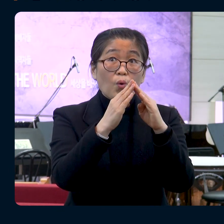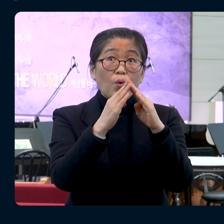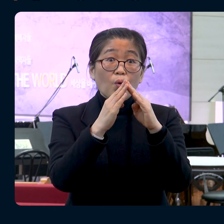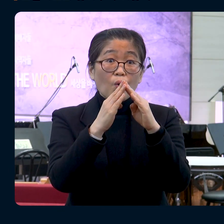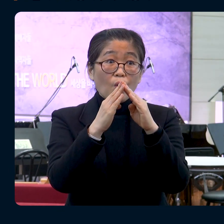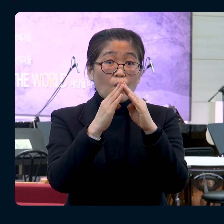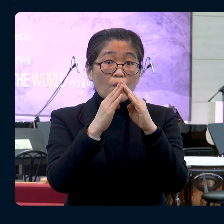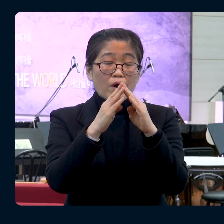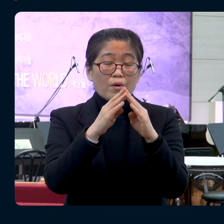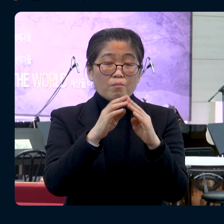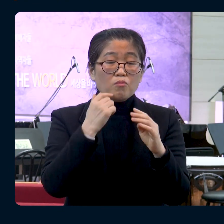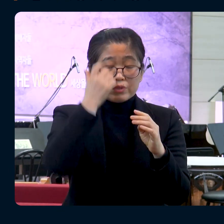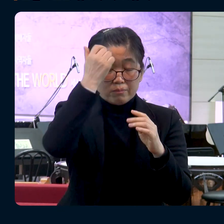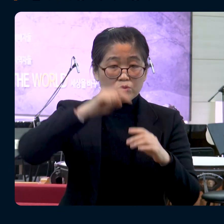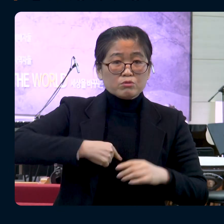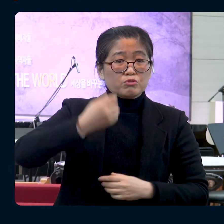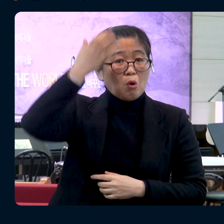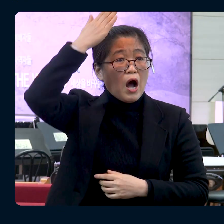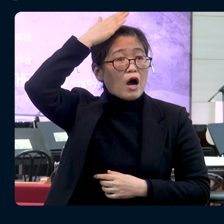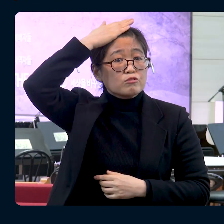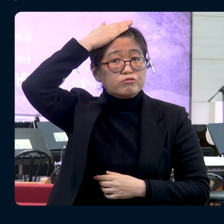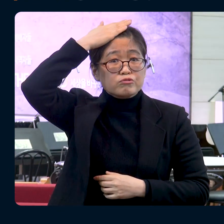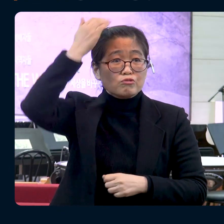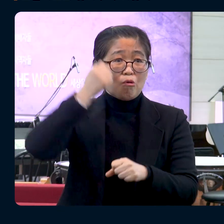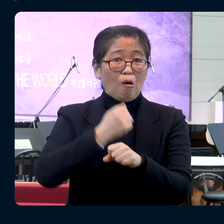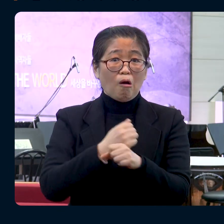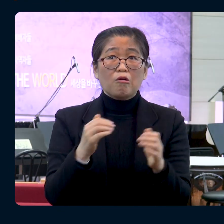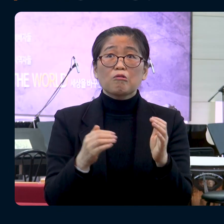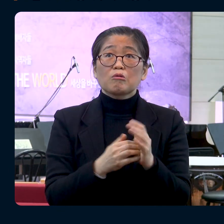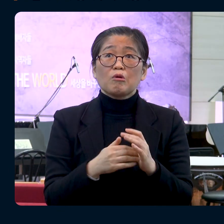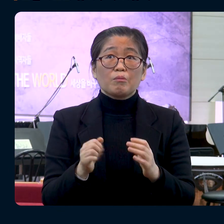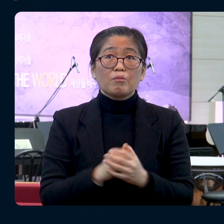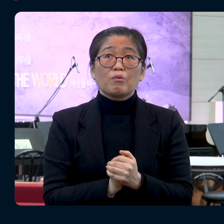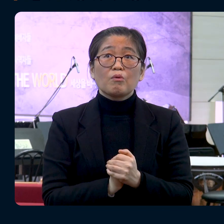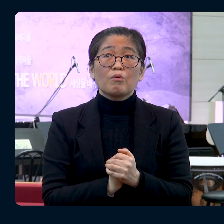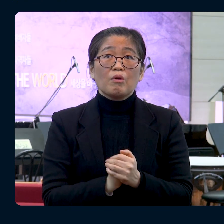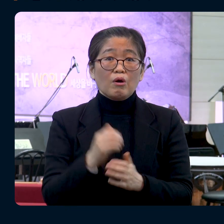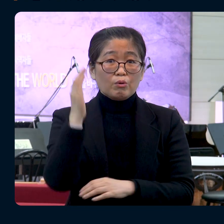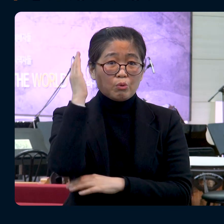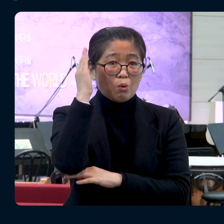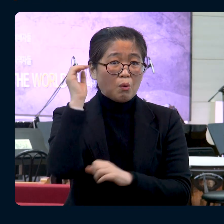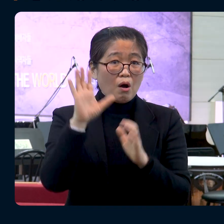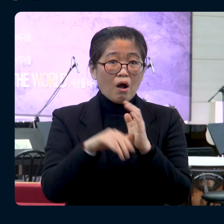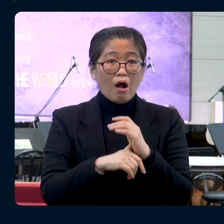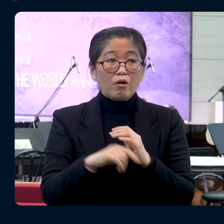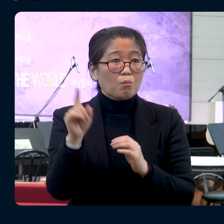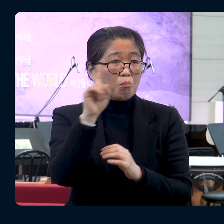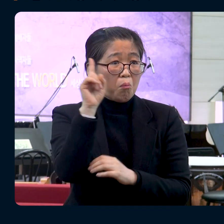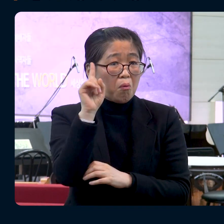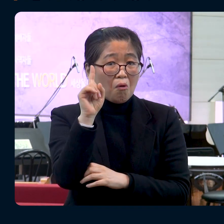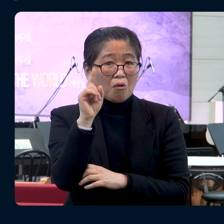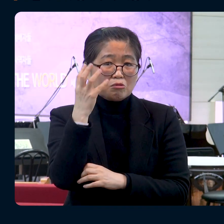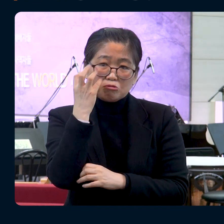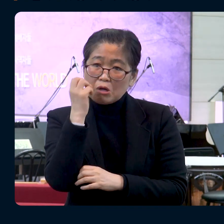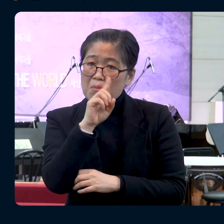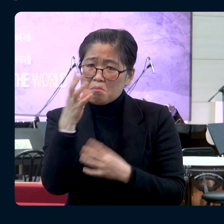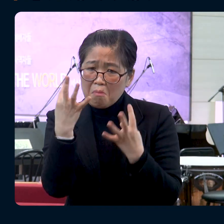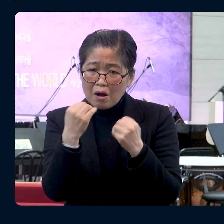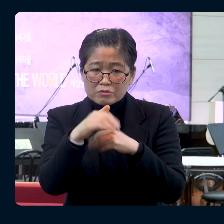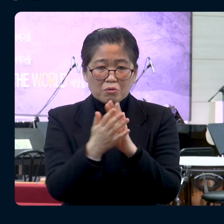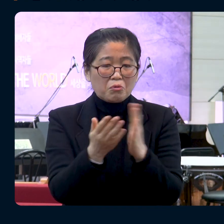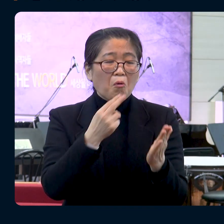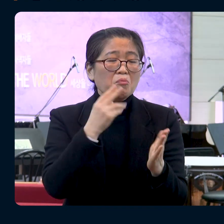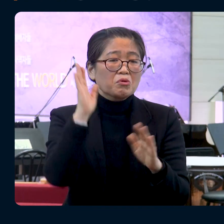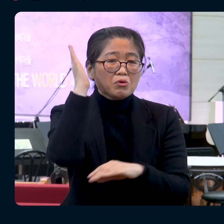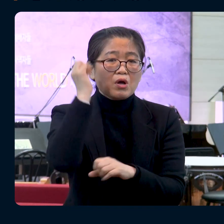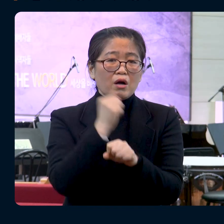다 자기가 자기한테 안수하고 목사가 된 사람이에요. 그러니까 설교를 하면 무슨 얘기하는지 알 수가 없어요. 막 이상한 소리 막 해요. 막 성경에 없는 얘기도 막 하고